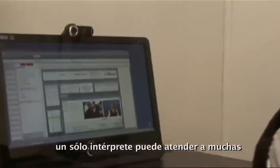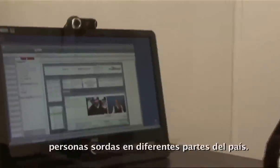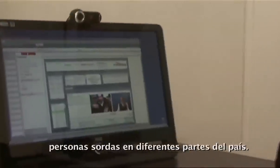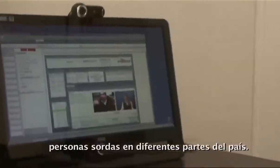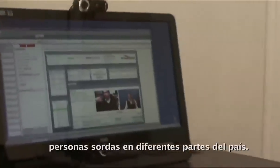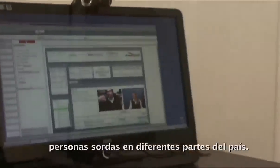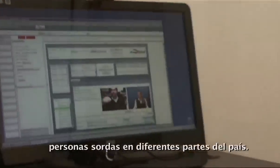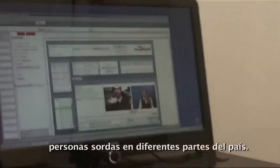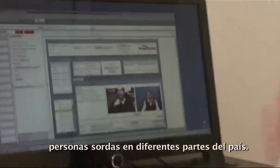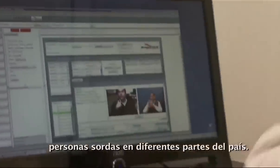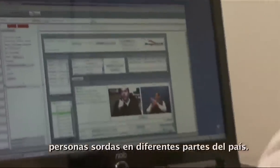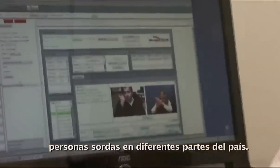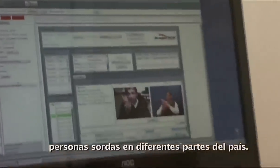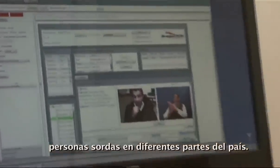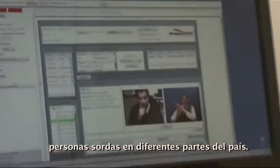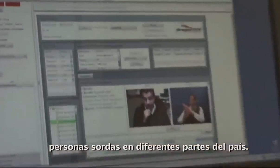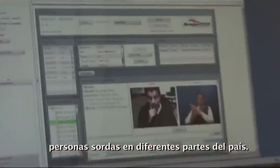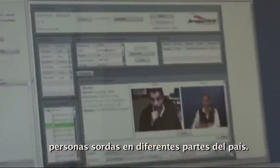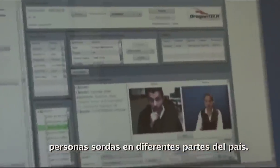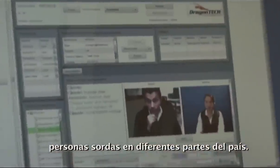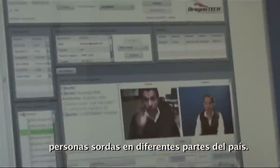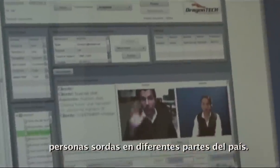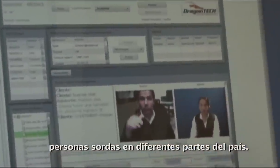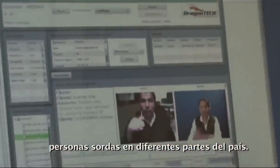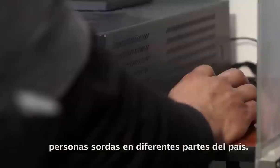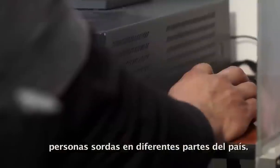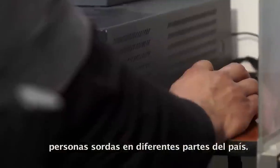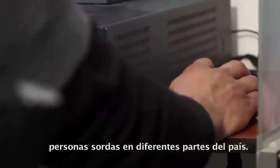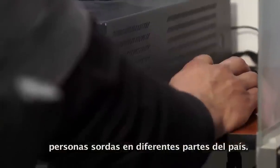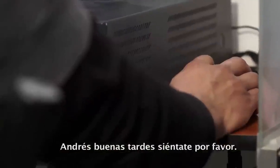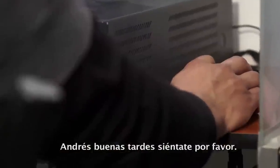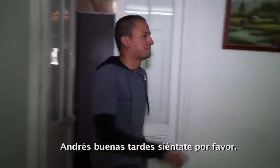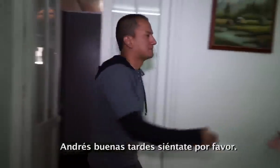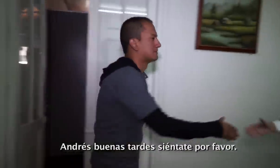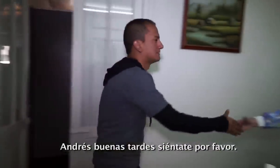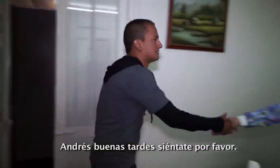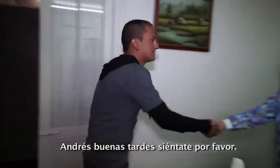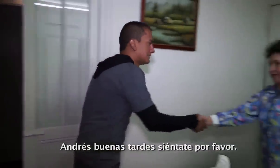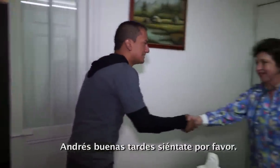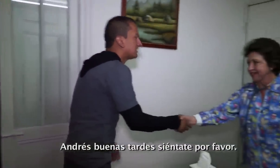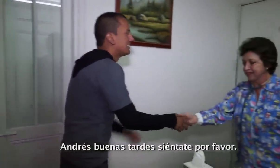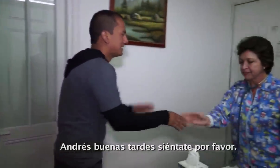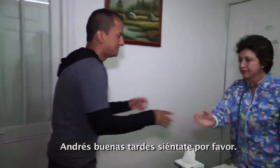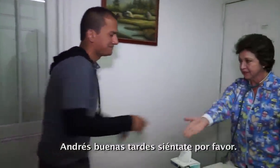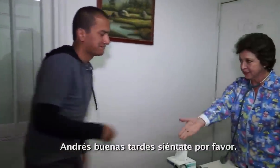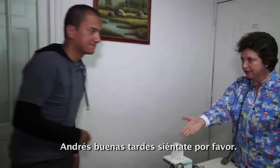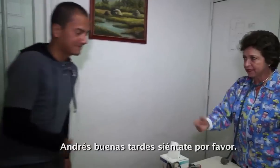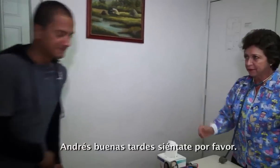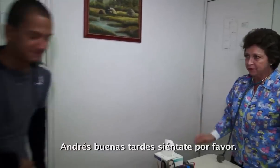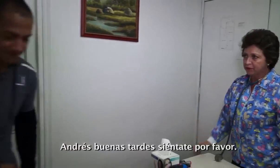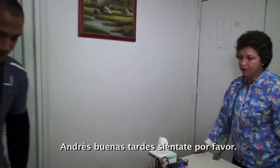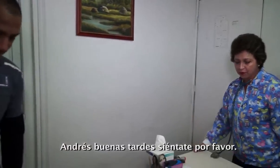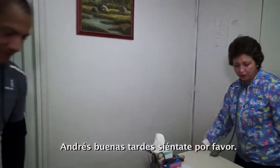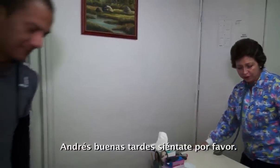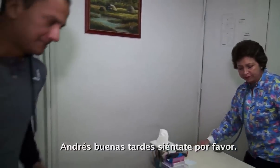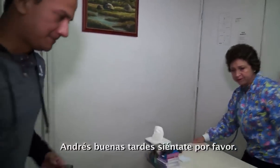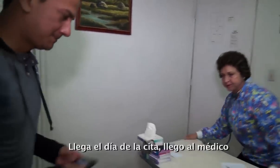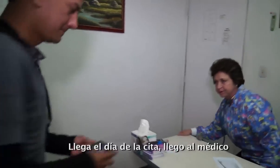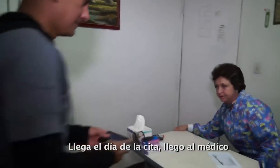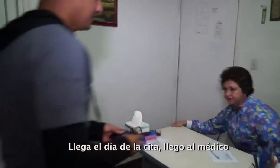Las personas sordas en diferentes partes del país. Andrés, buenas tardes. Siéntate, por favor. Llego al